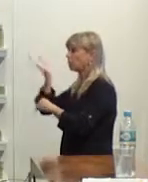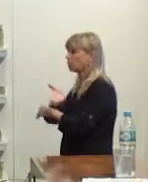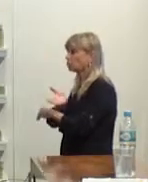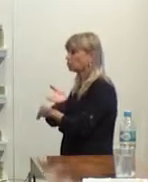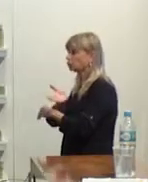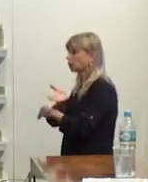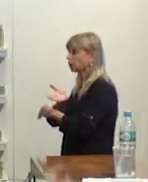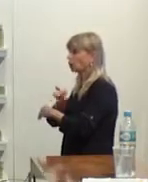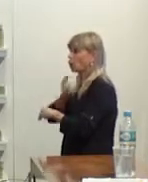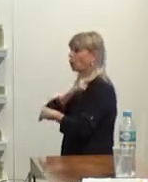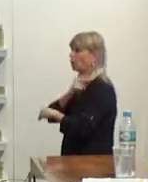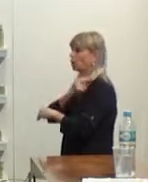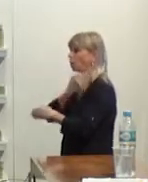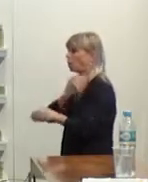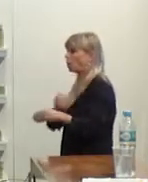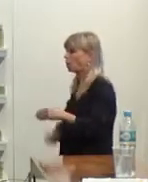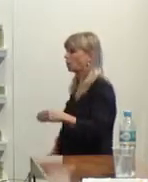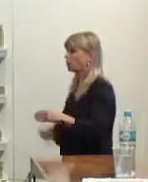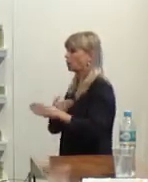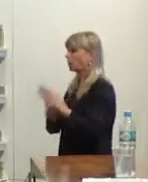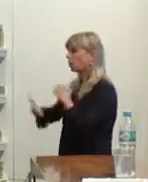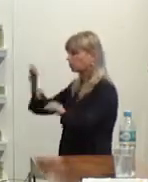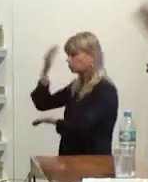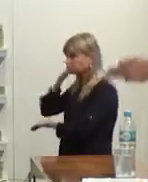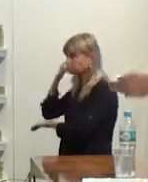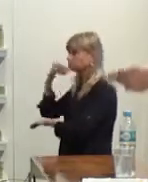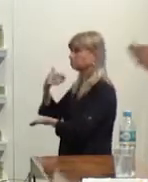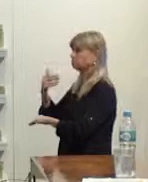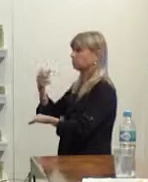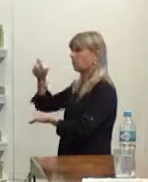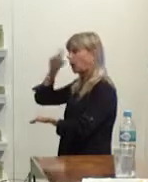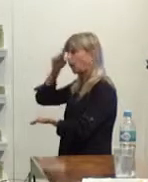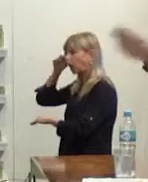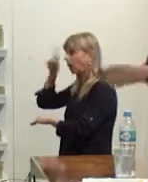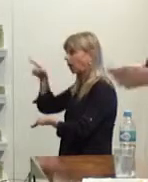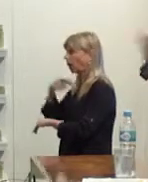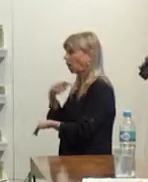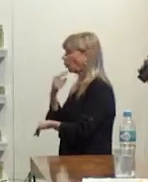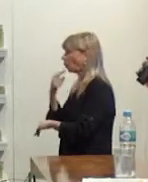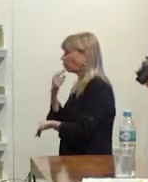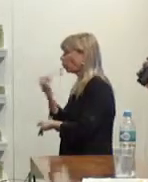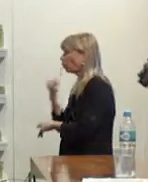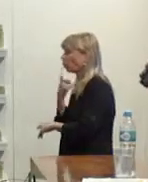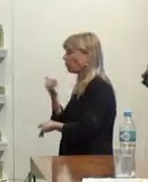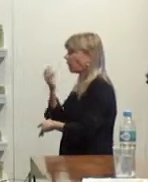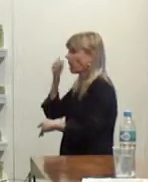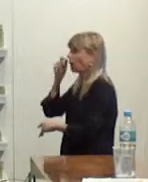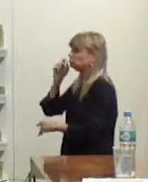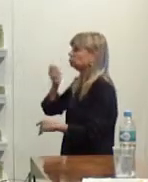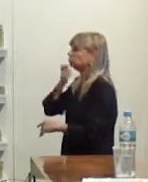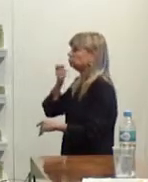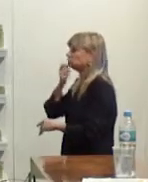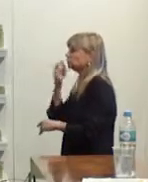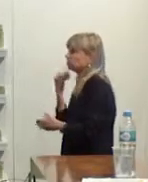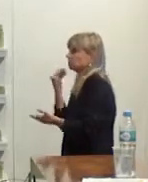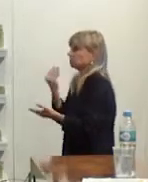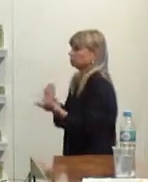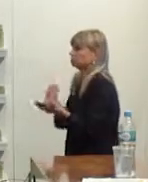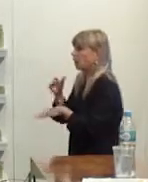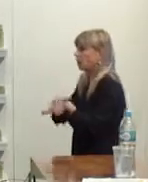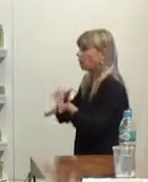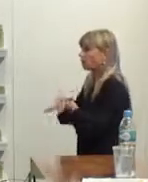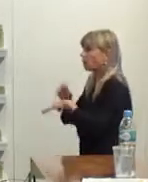hizo Macri el año pasado en enero, cuando dudaba si asumía o no el traspaso del subte. Nosotros